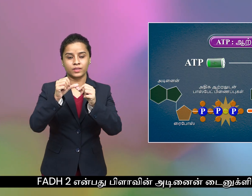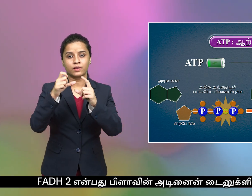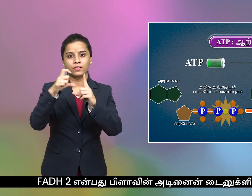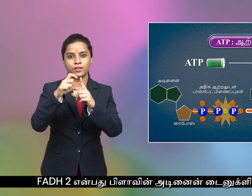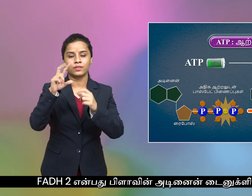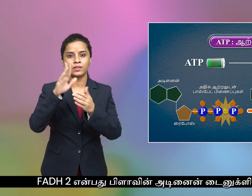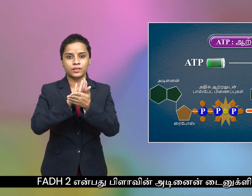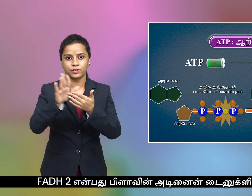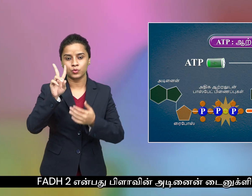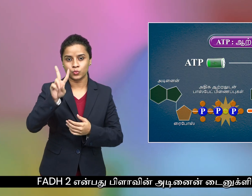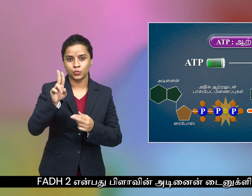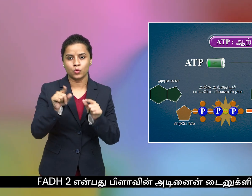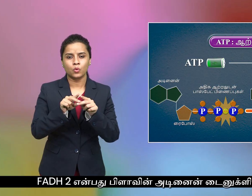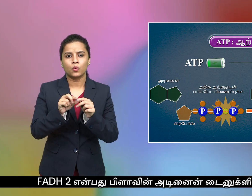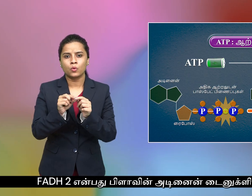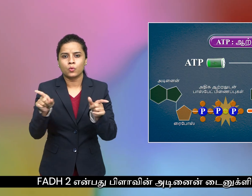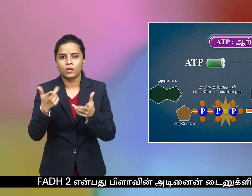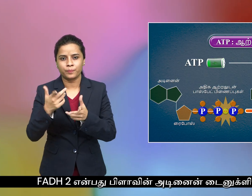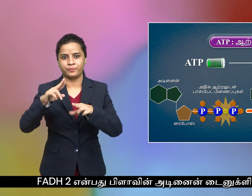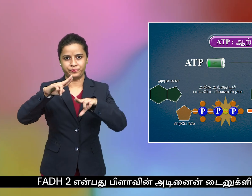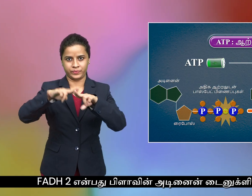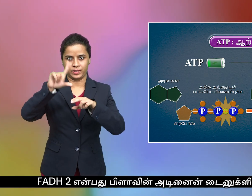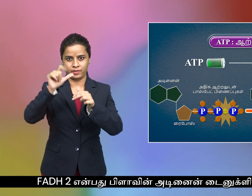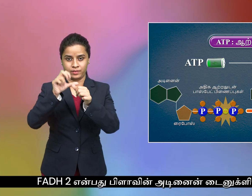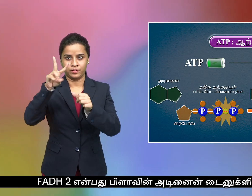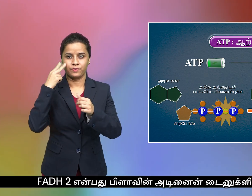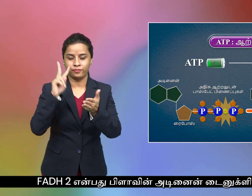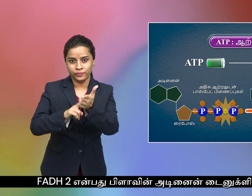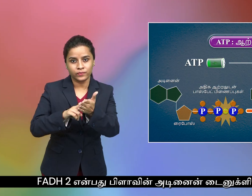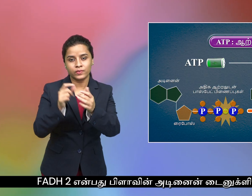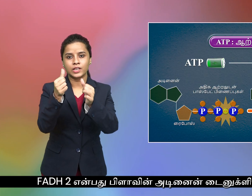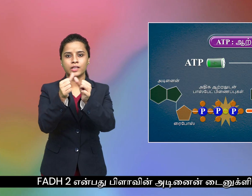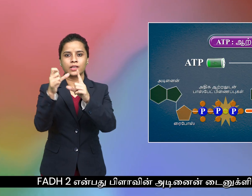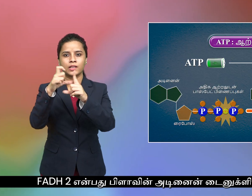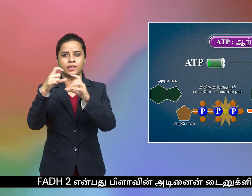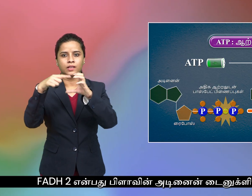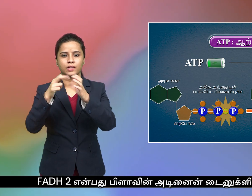FADH2 என்பது ஃப்ளாவின் அடினனைன் டைநியூக்ளியோடைடு.